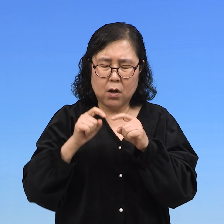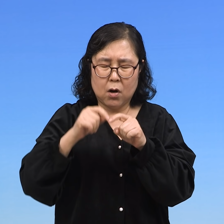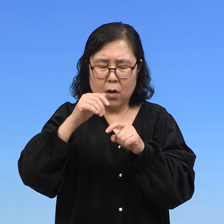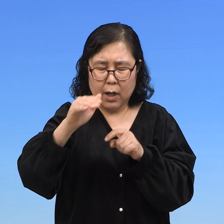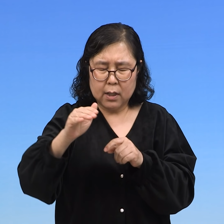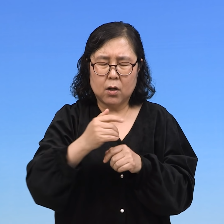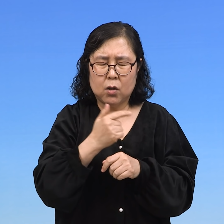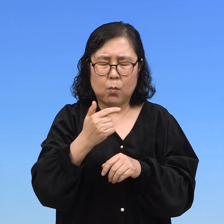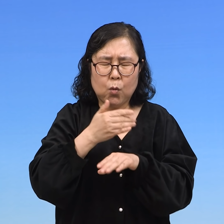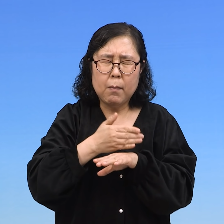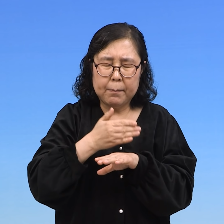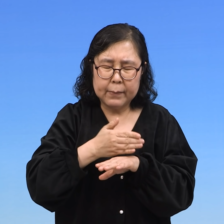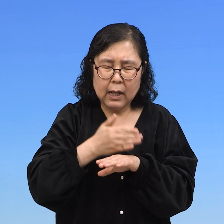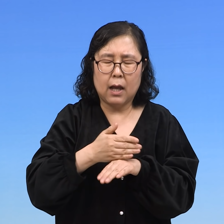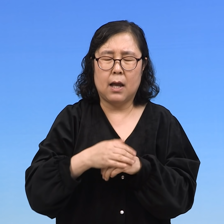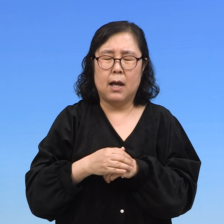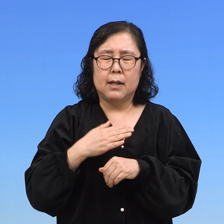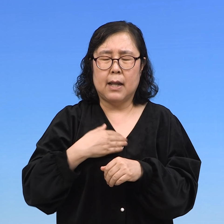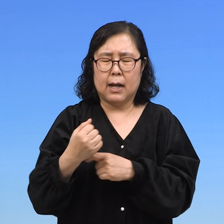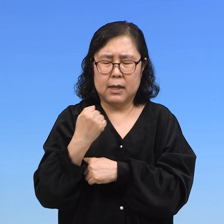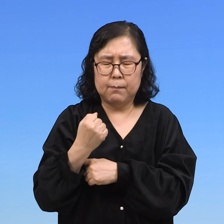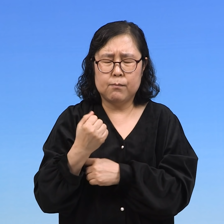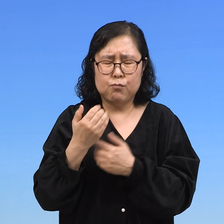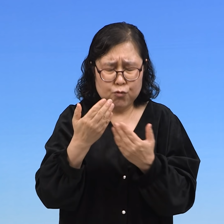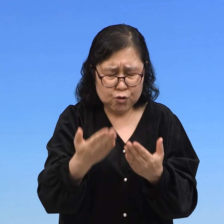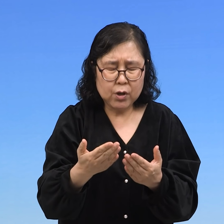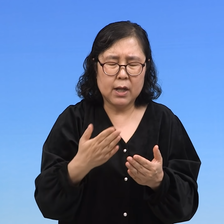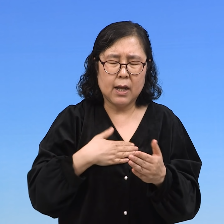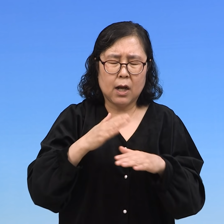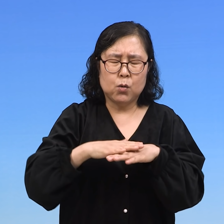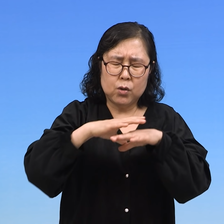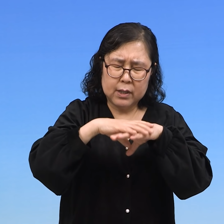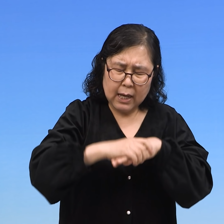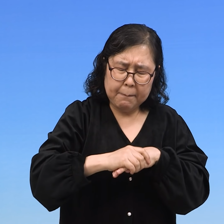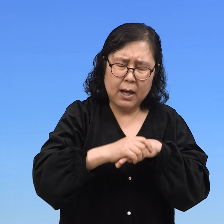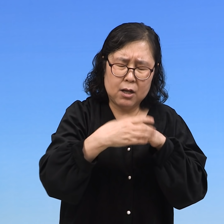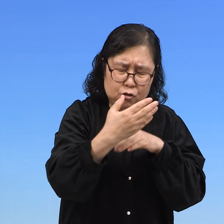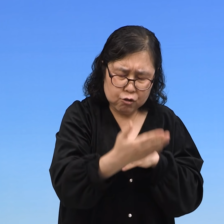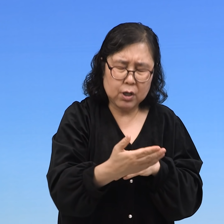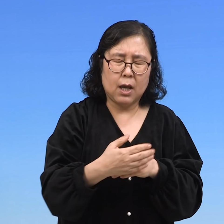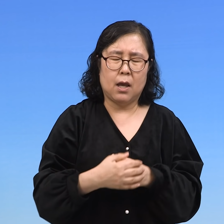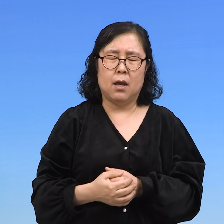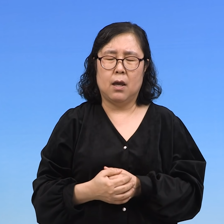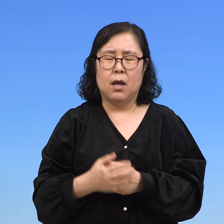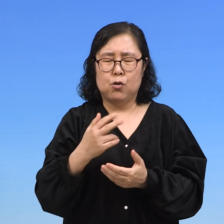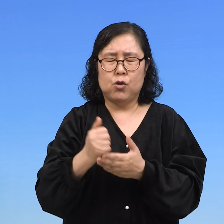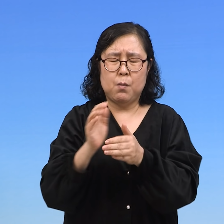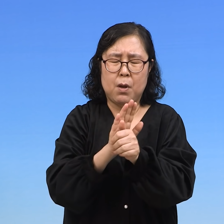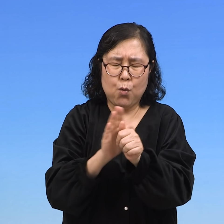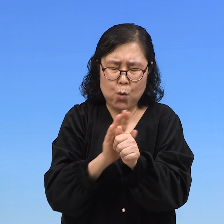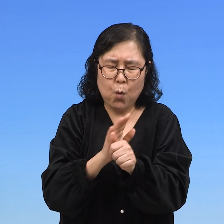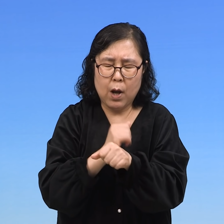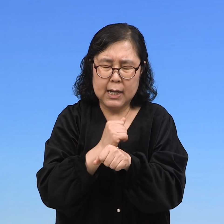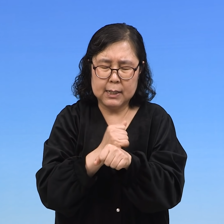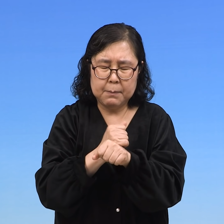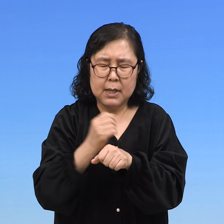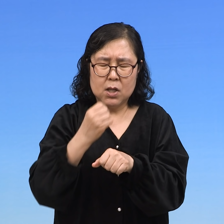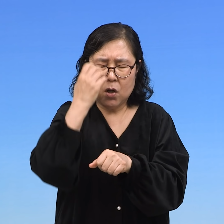참 고맙다 내가 힘주마 내가 손잡아주마 주님의 위로하심이